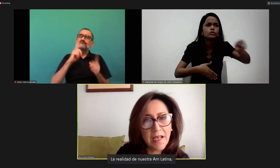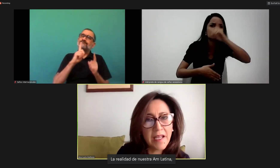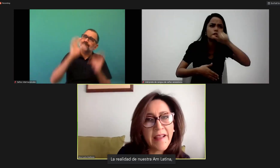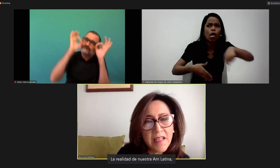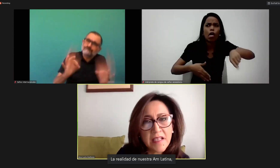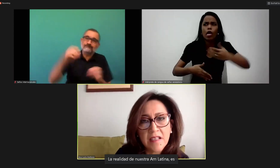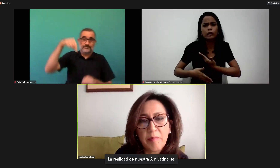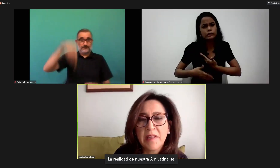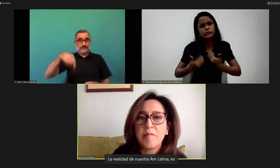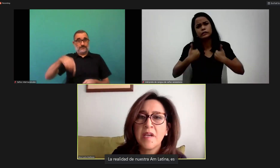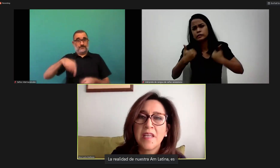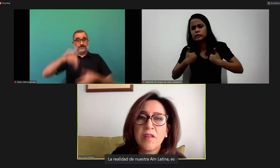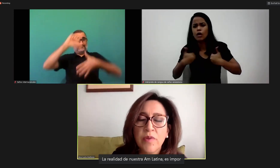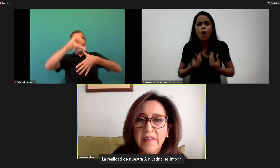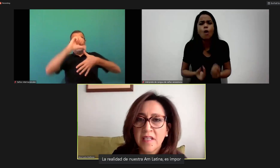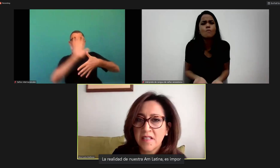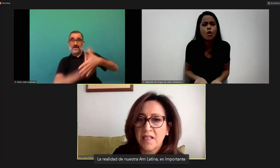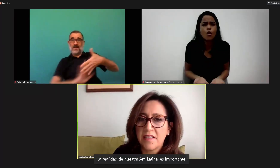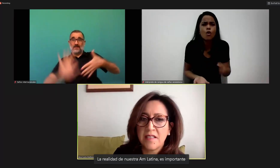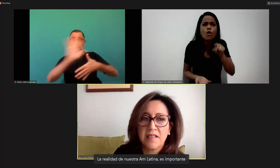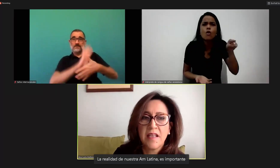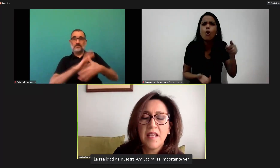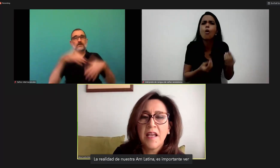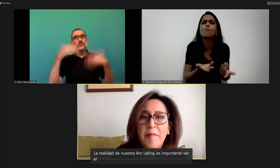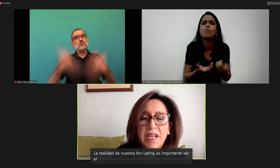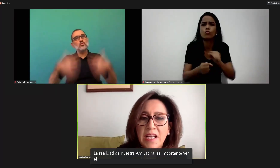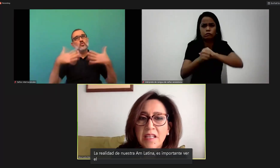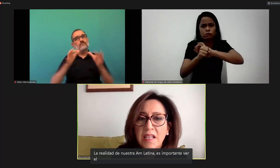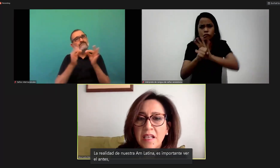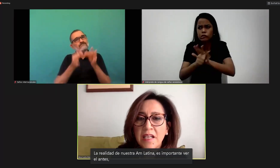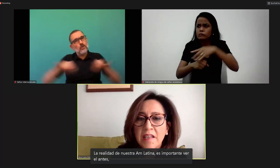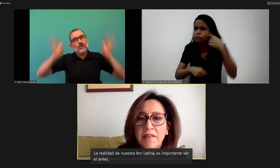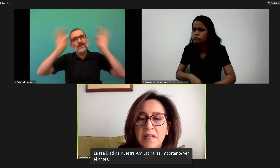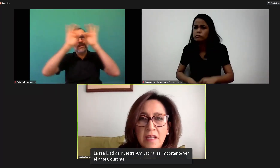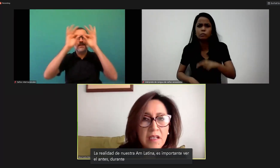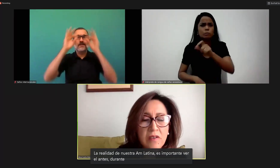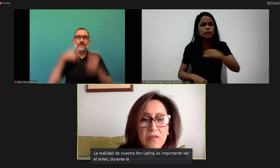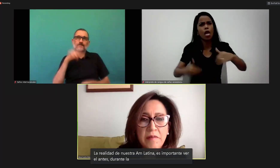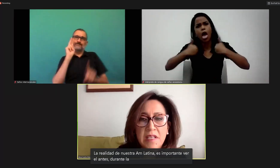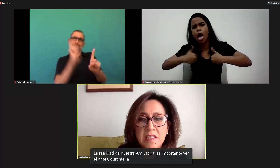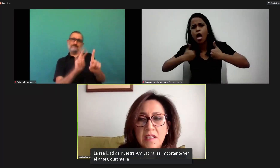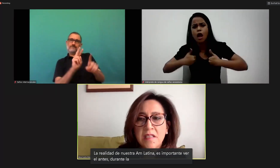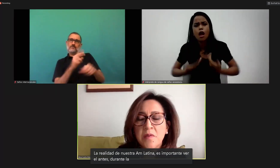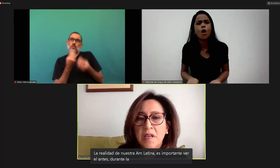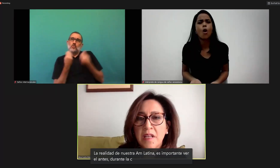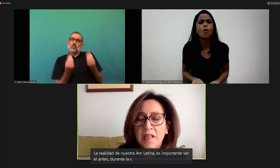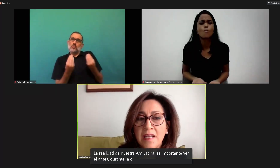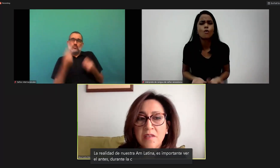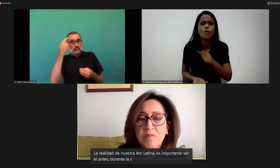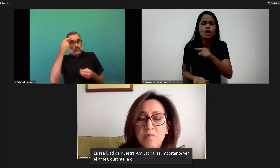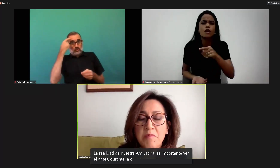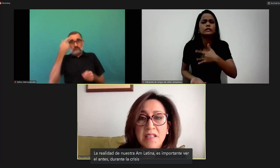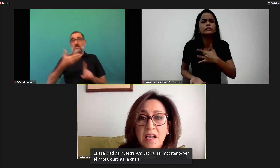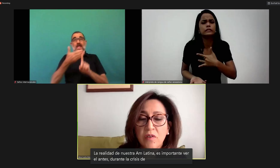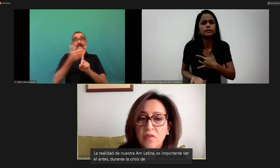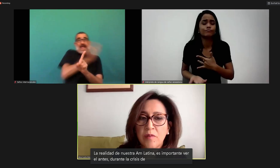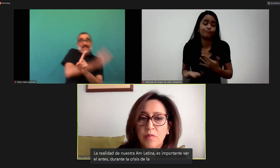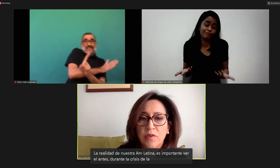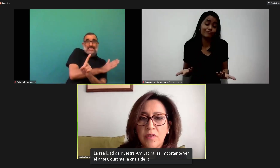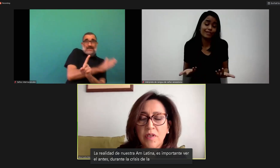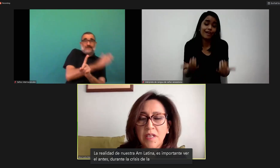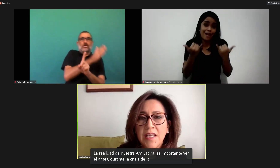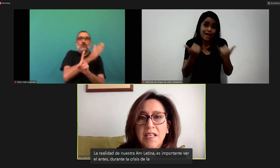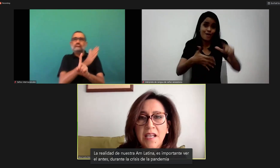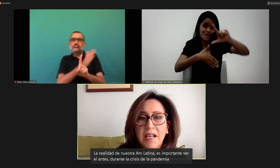el antes la pandemia y durante esta crisis. América Latina y el Caribe tienen los niveles de desigualdad de ingresos más altos